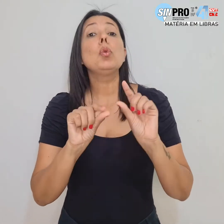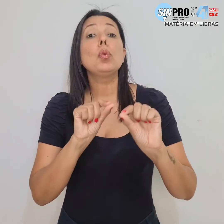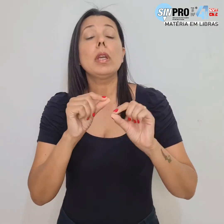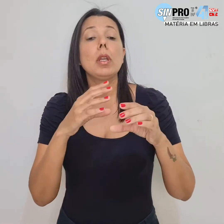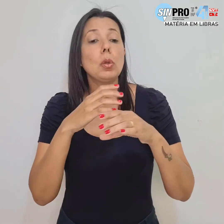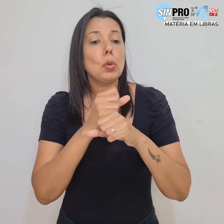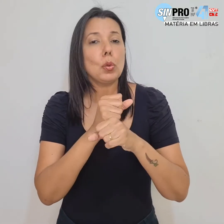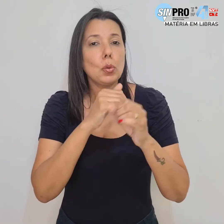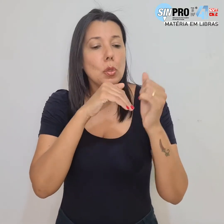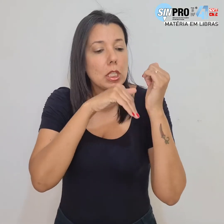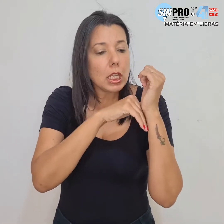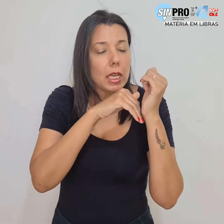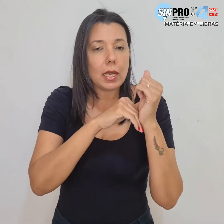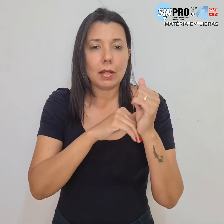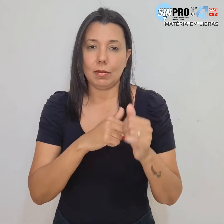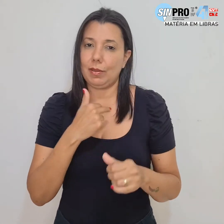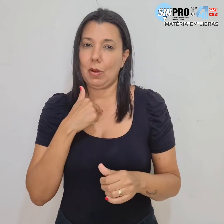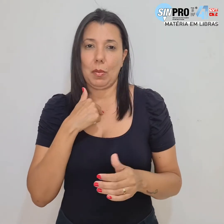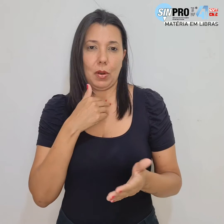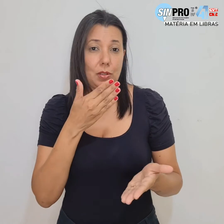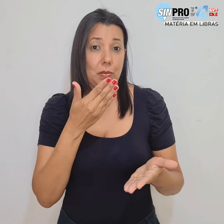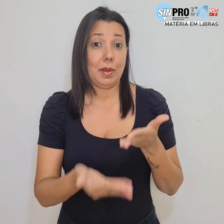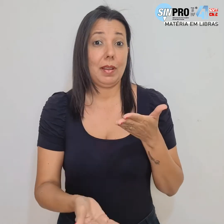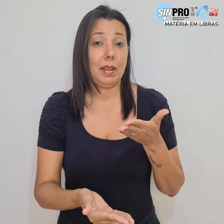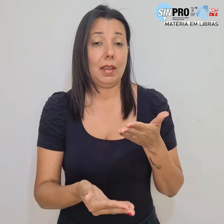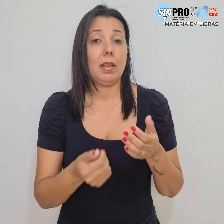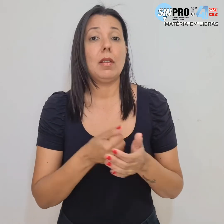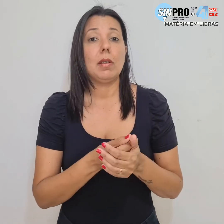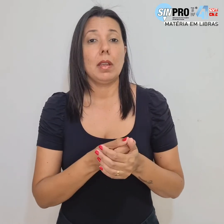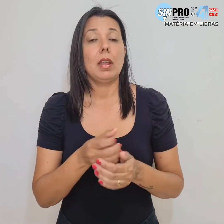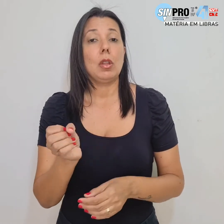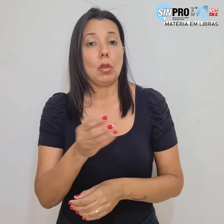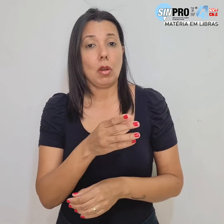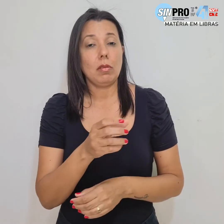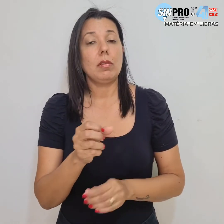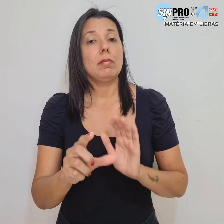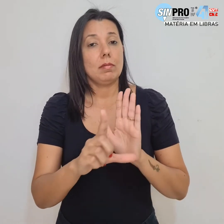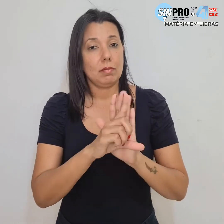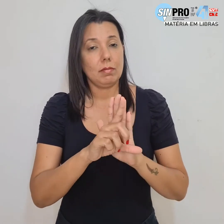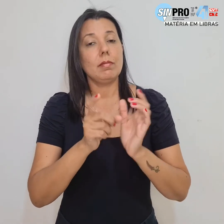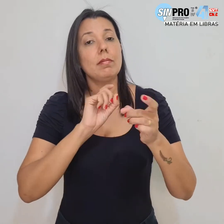Não perca live sobre os impactos da reforma administrativa